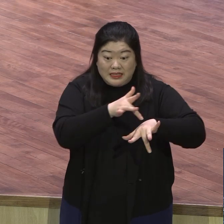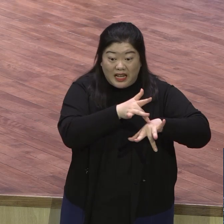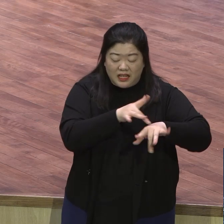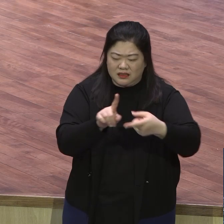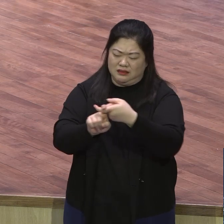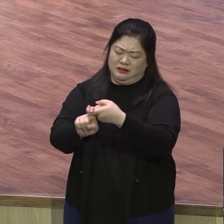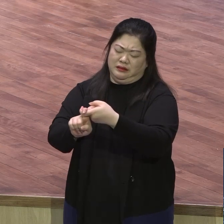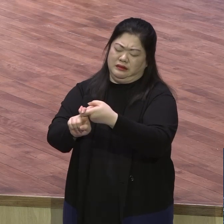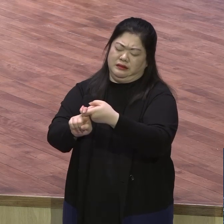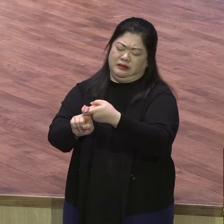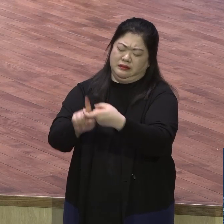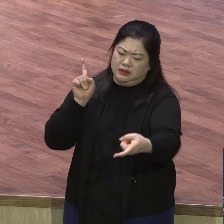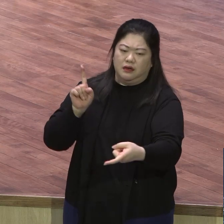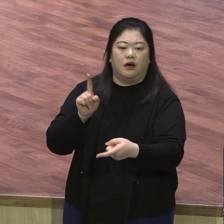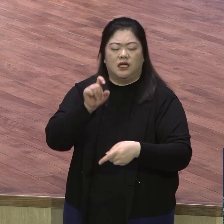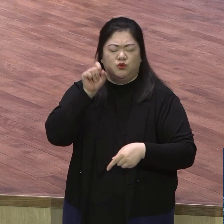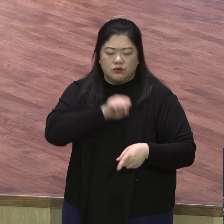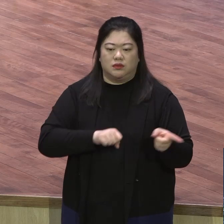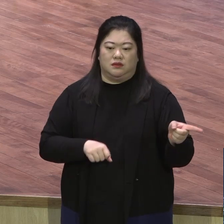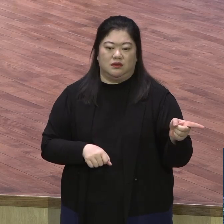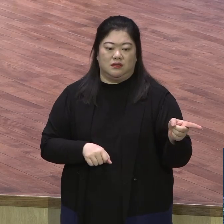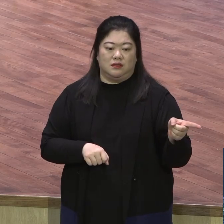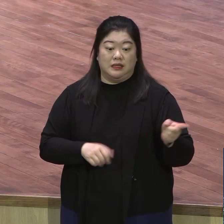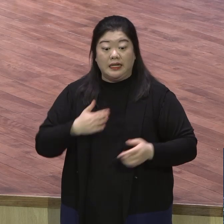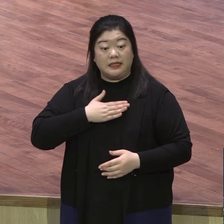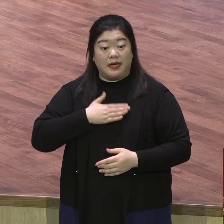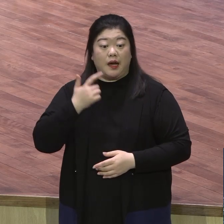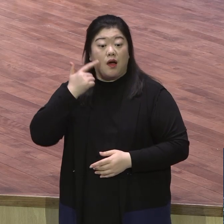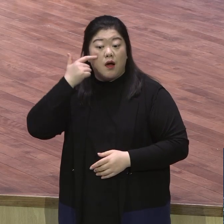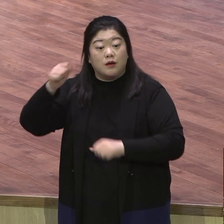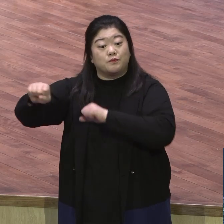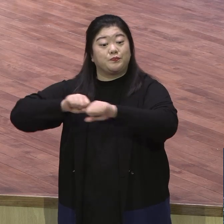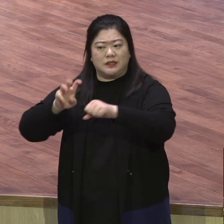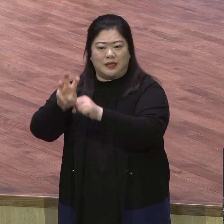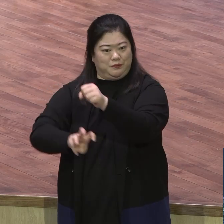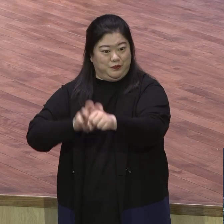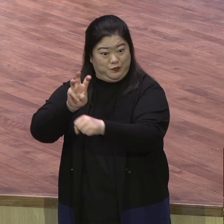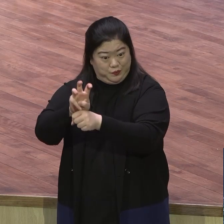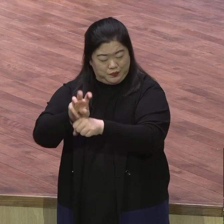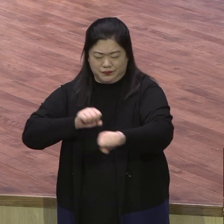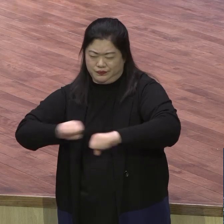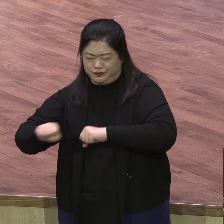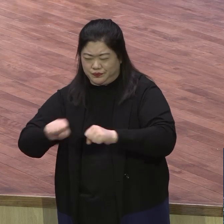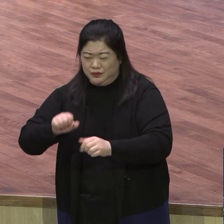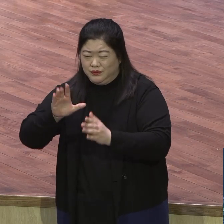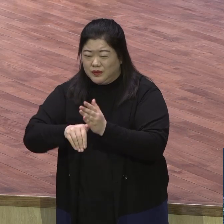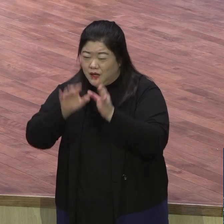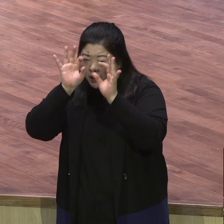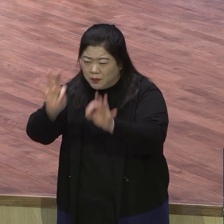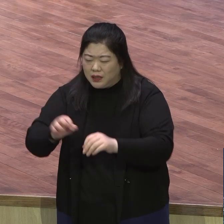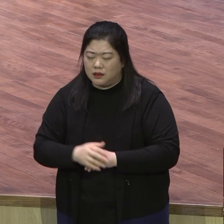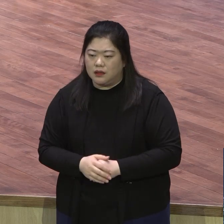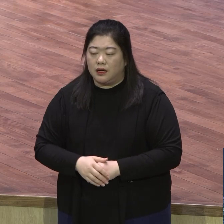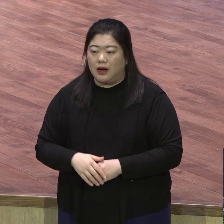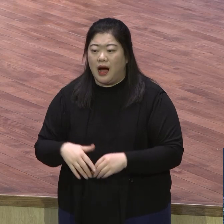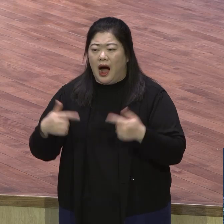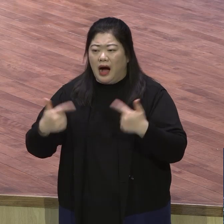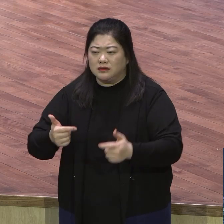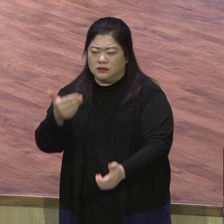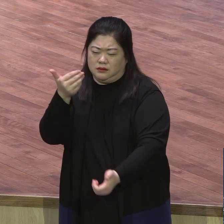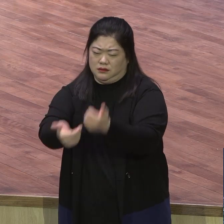저는 목회하면서 평창 신앙사 하면서 늘 봐왔잖아요. 이 원리스를 깨는 사단 어느 구석에도 참